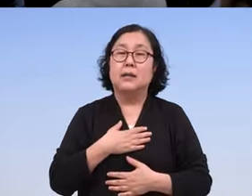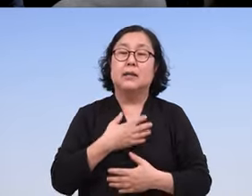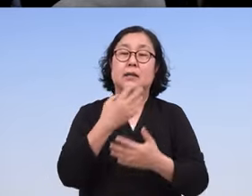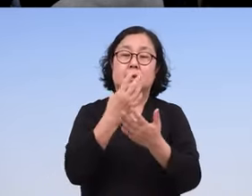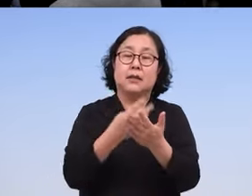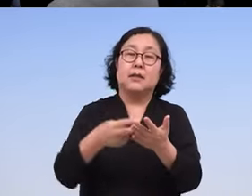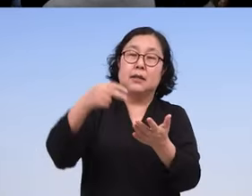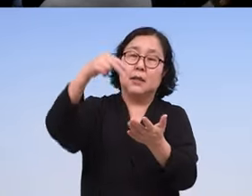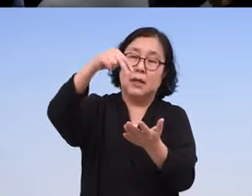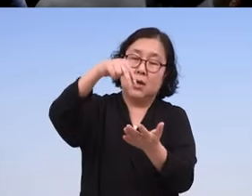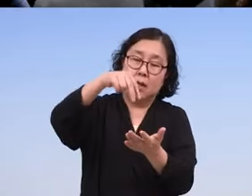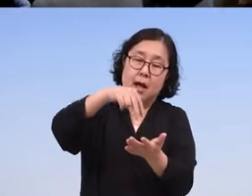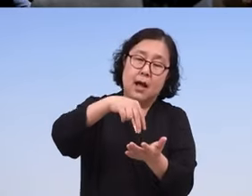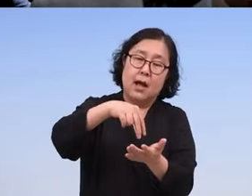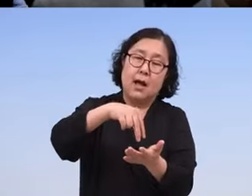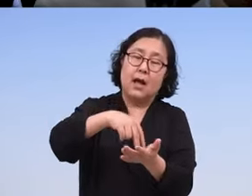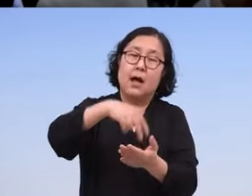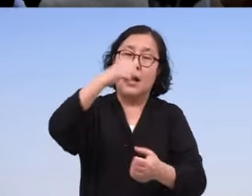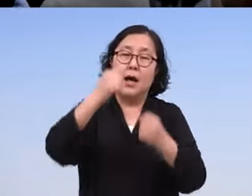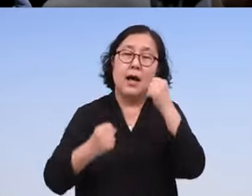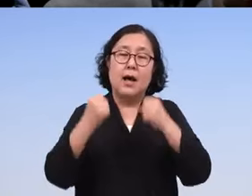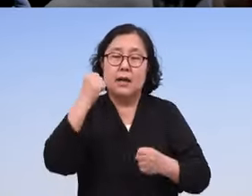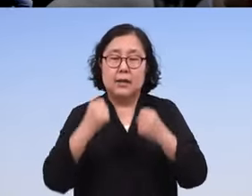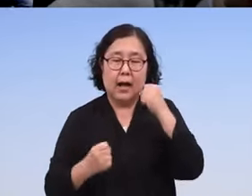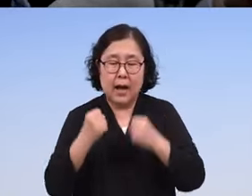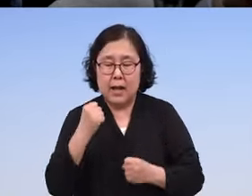나는 일어나